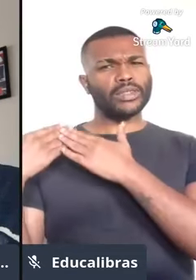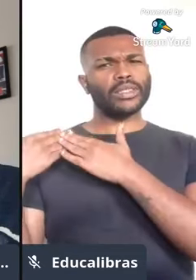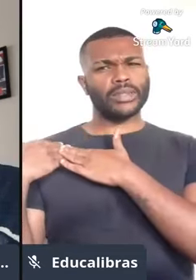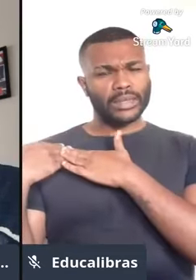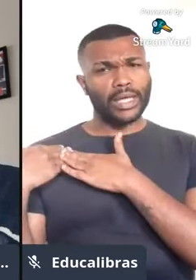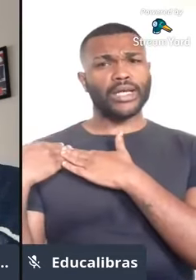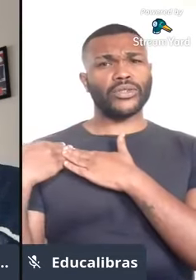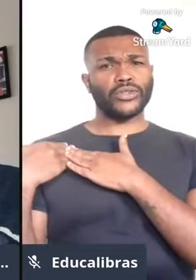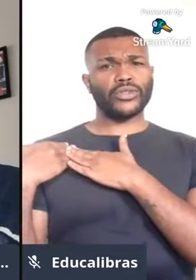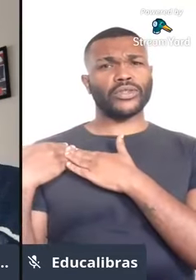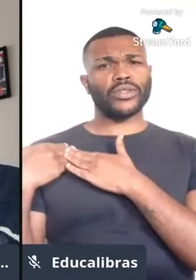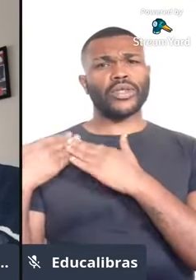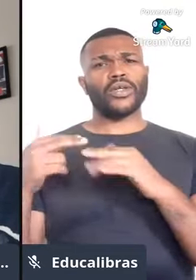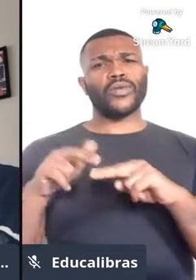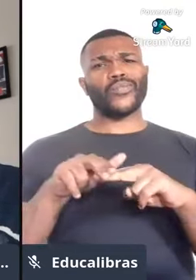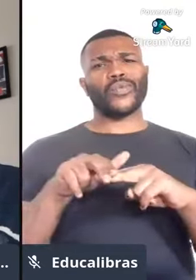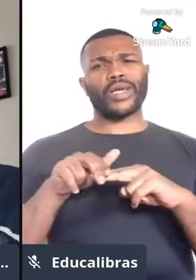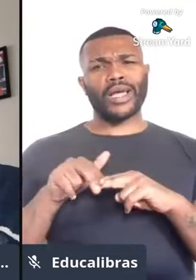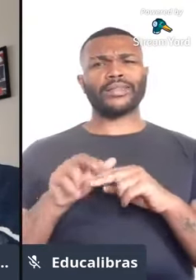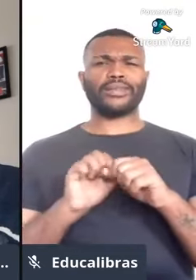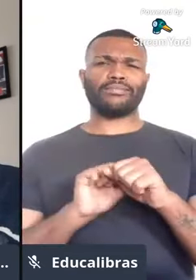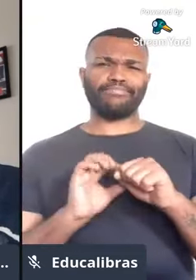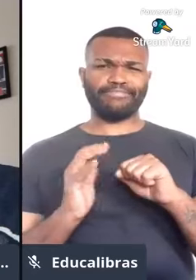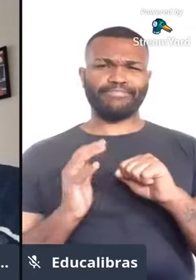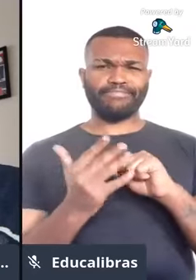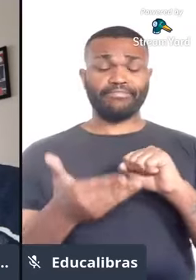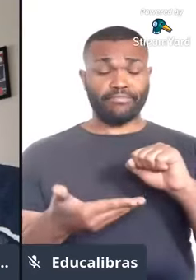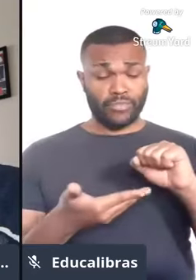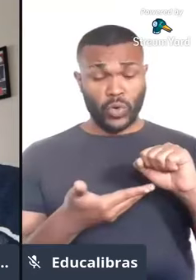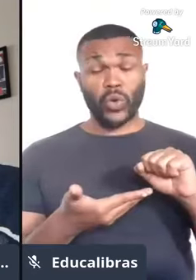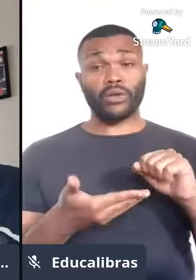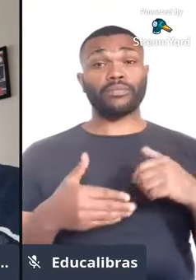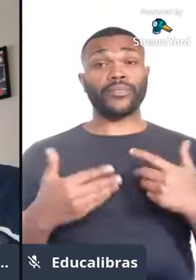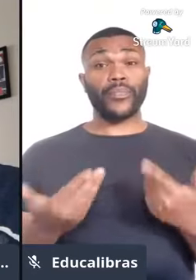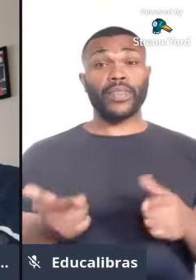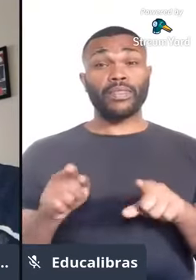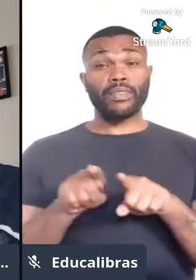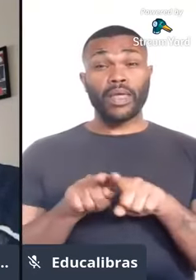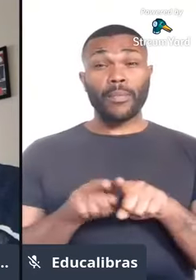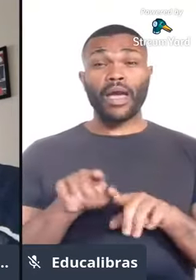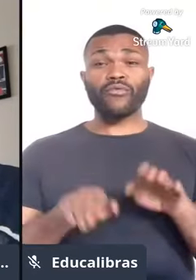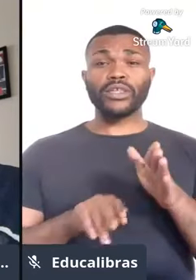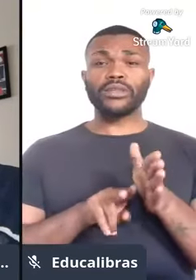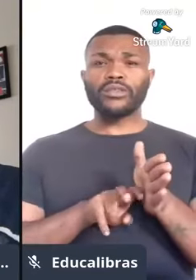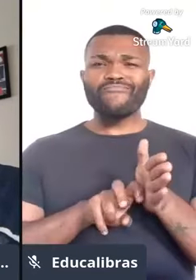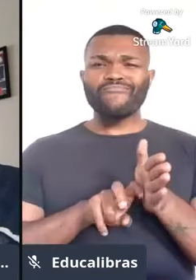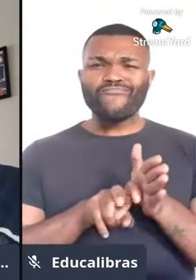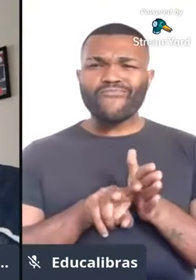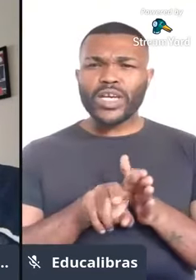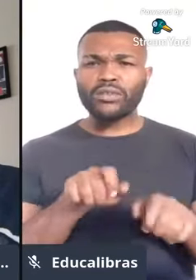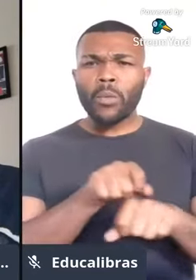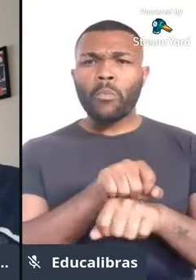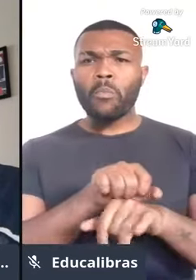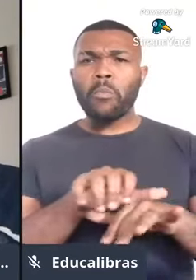a essa pandemia e ao impacto que o vírus pode ter na nossa comunidade